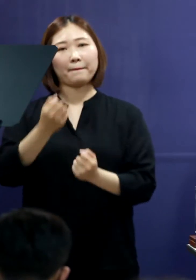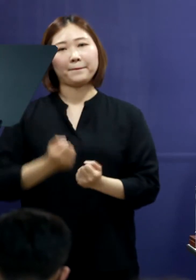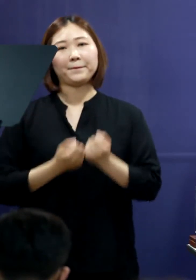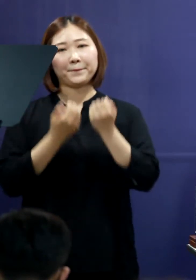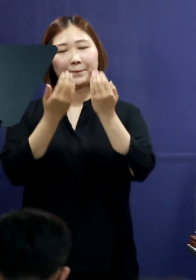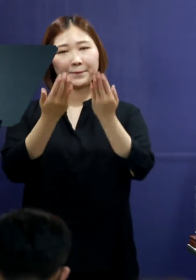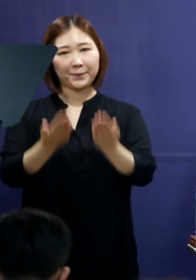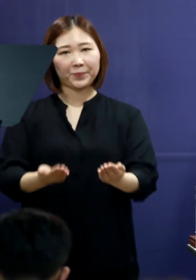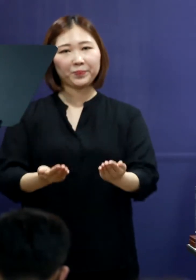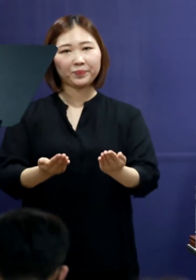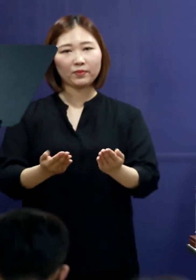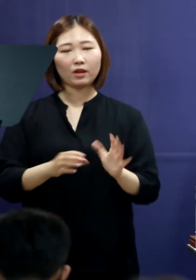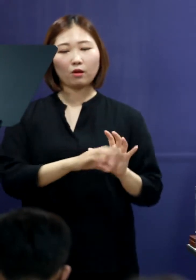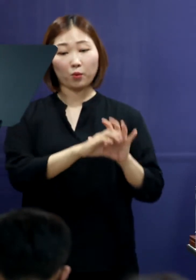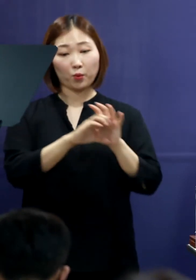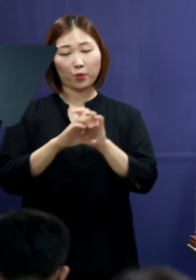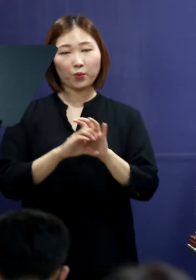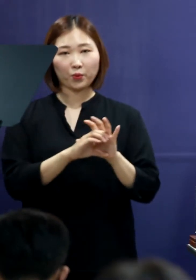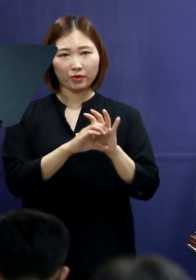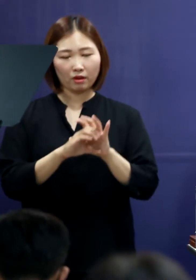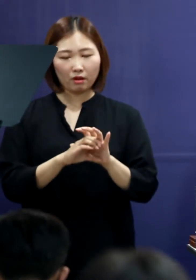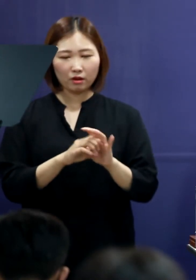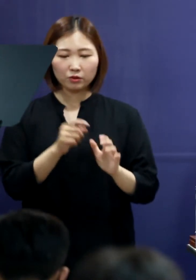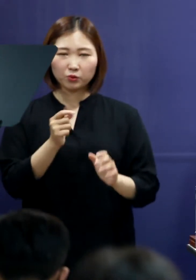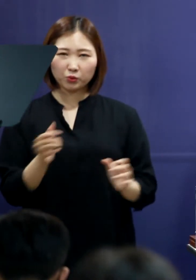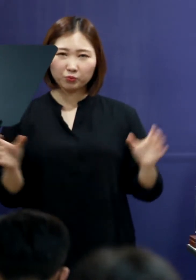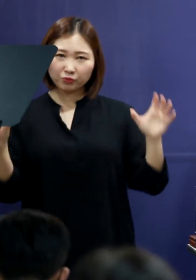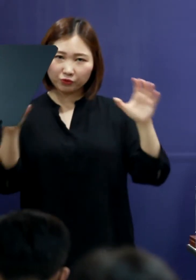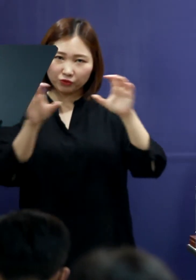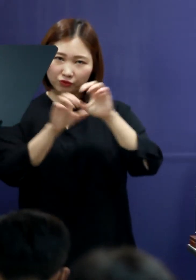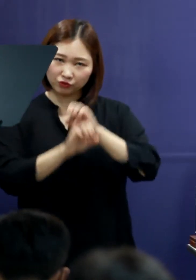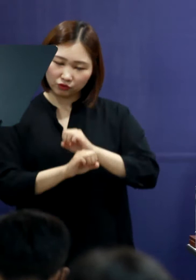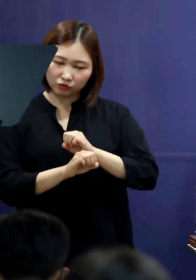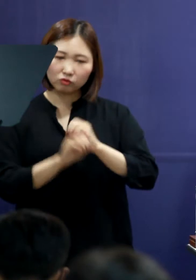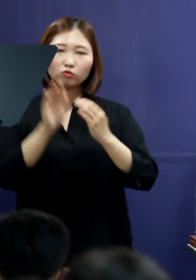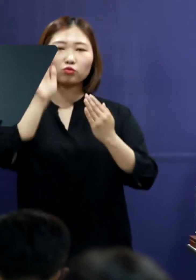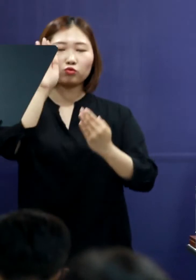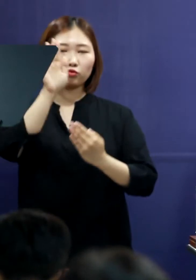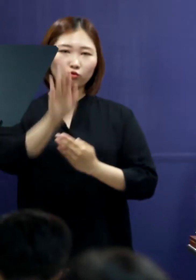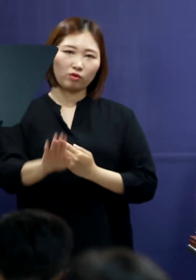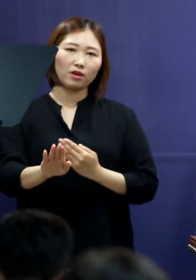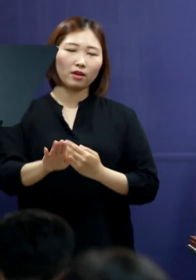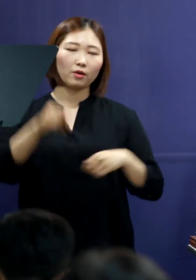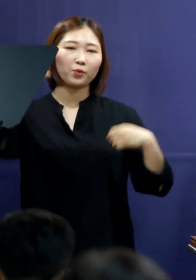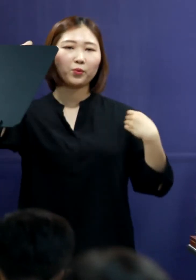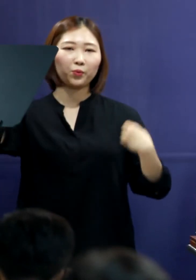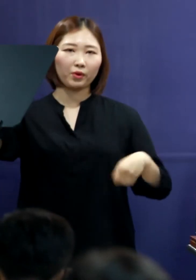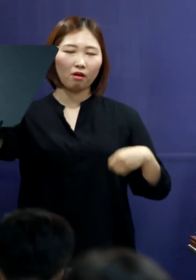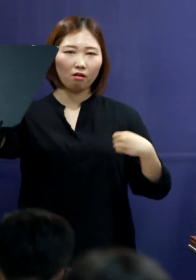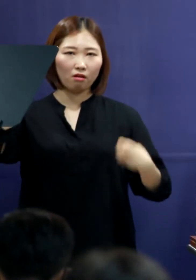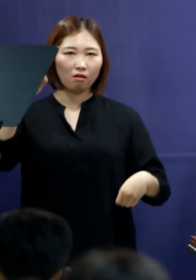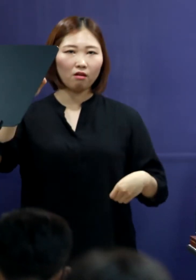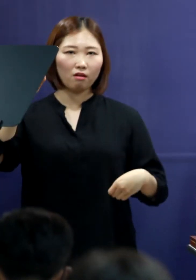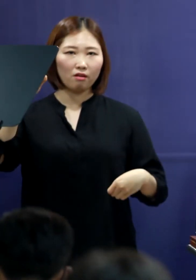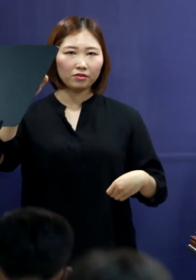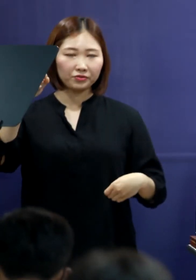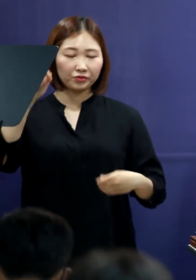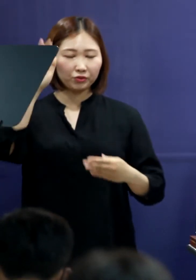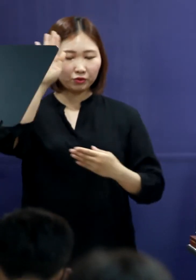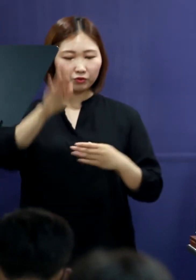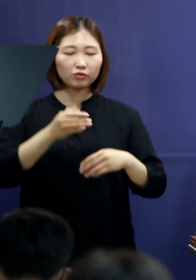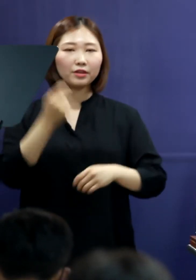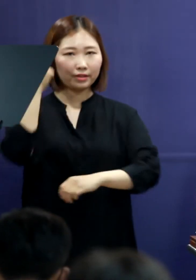말씀드리고 코로나19가 어느 정도 해소된 후에 공연은 추후에